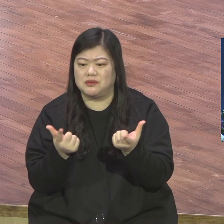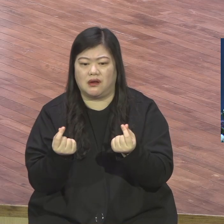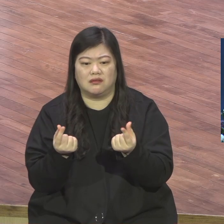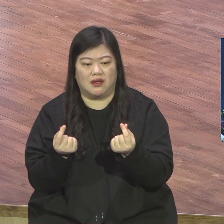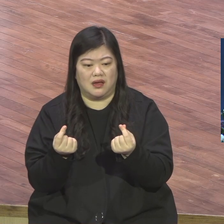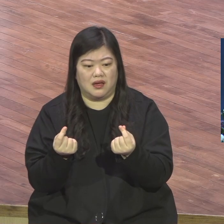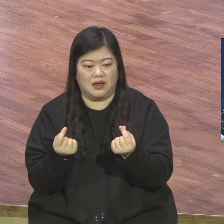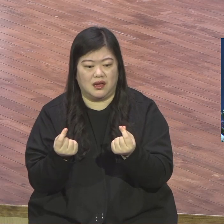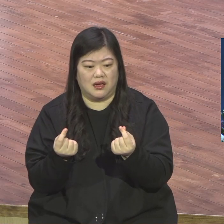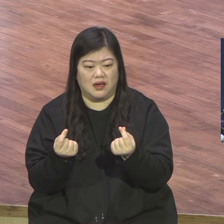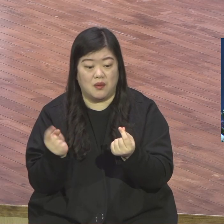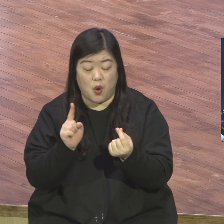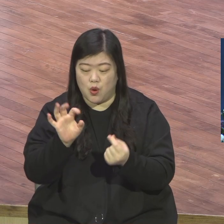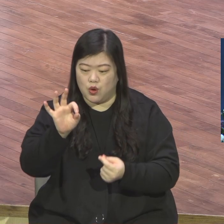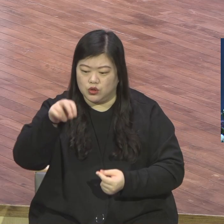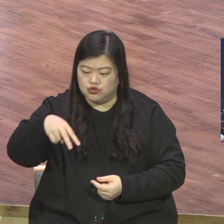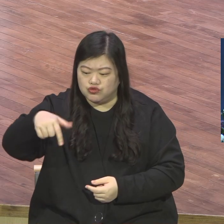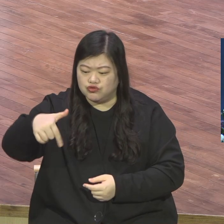사람들은